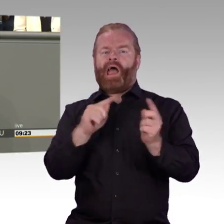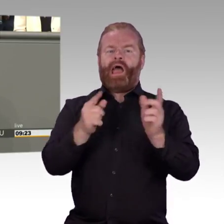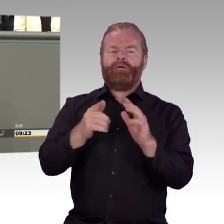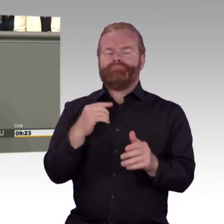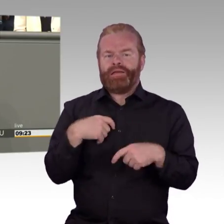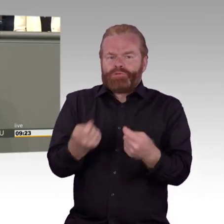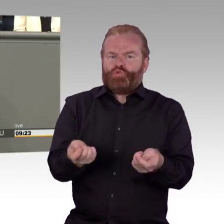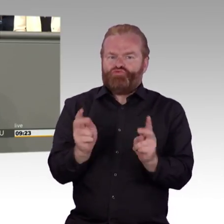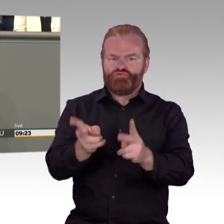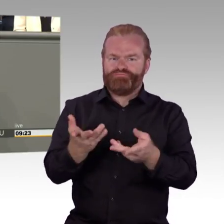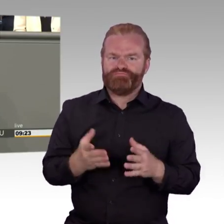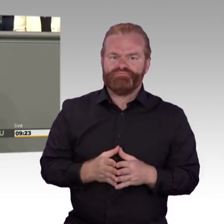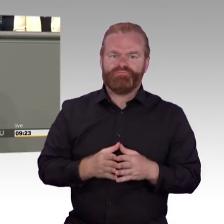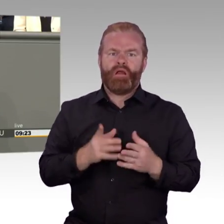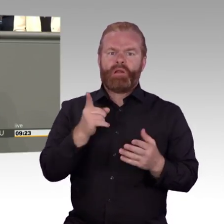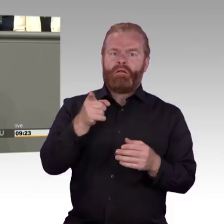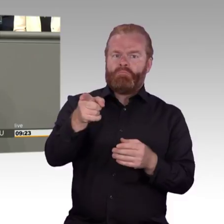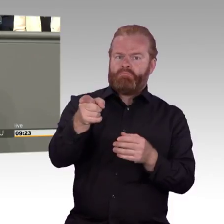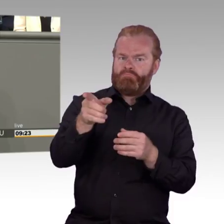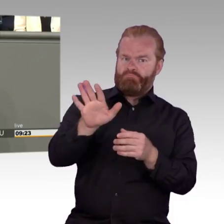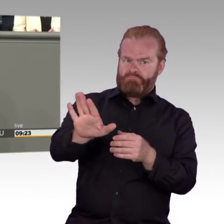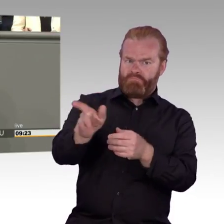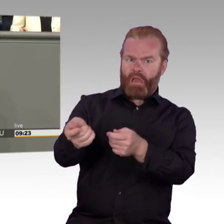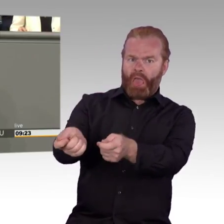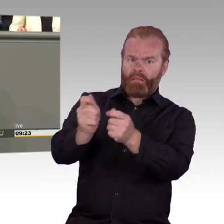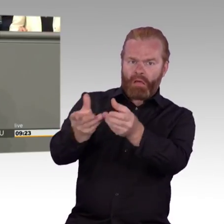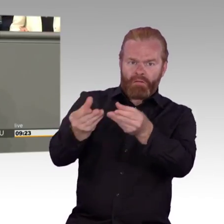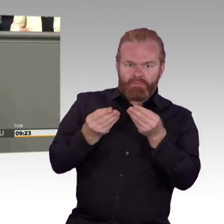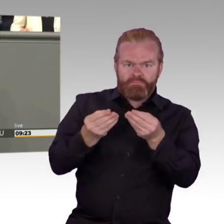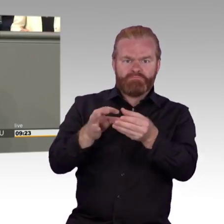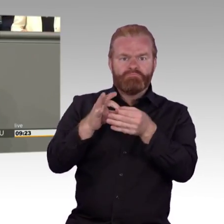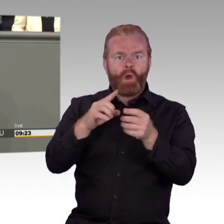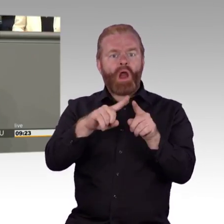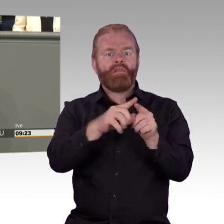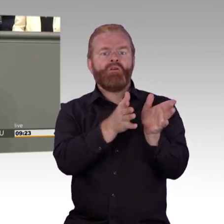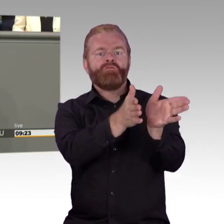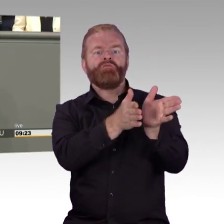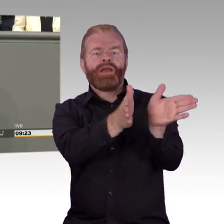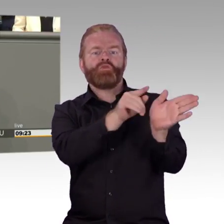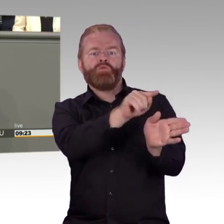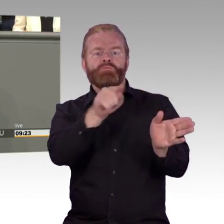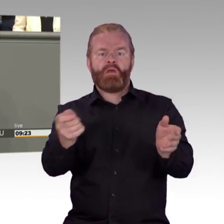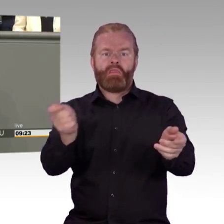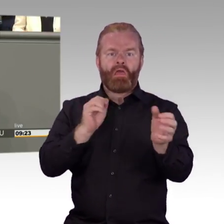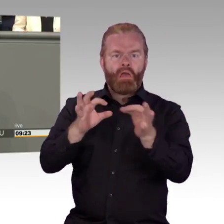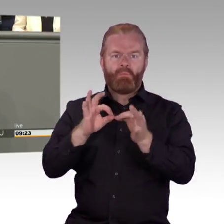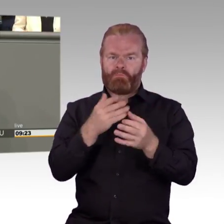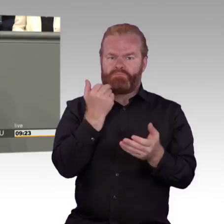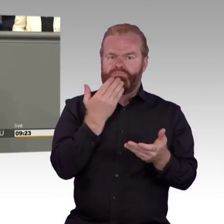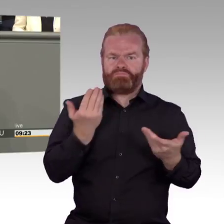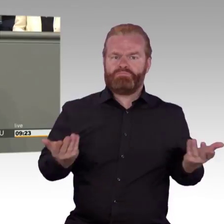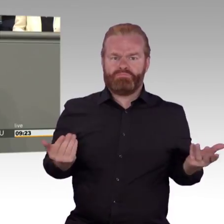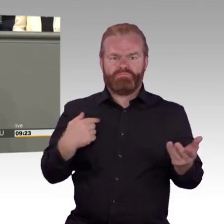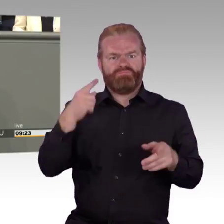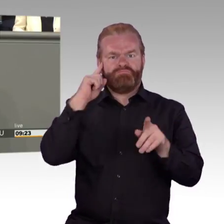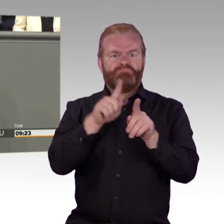der Wirtschaft, wo dieses Problem sich jetzt deutlich zeigt, mit aller Macht zeigt, das ein Stück weit zurückgestellt